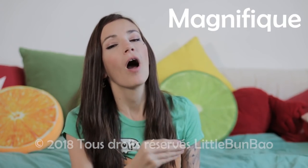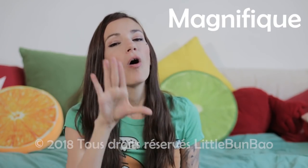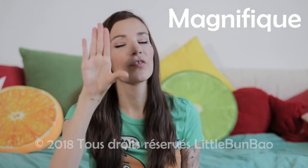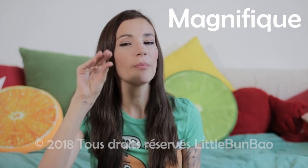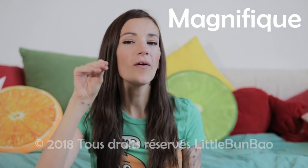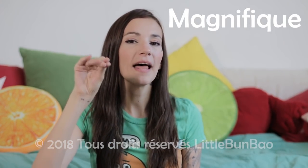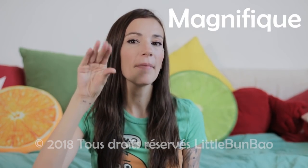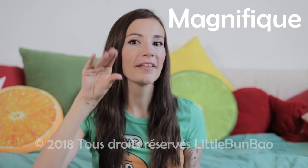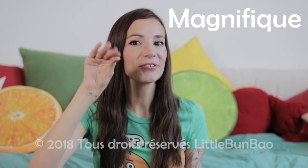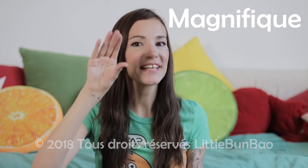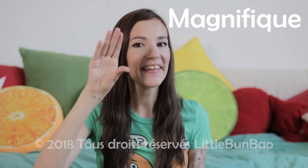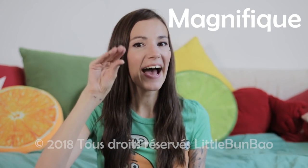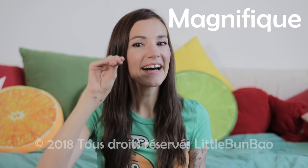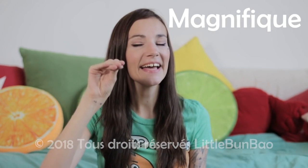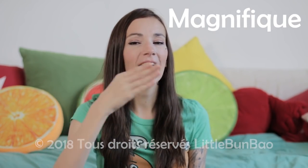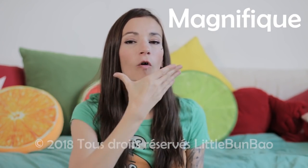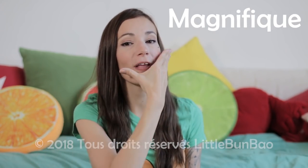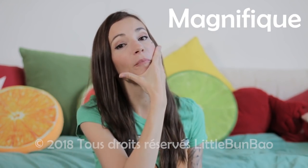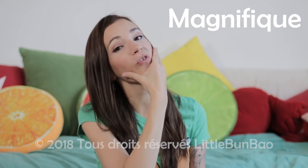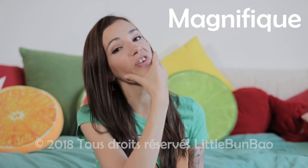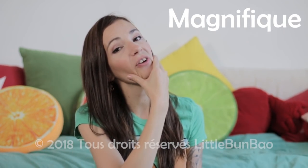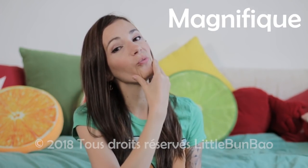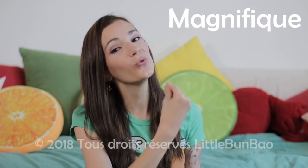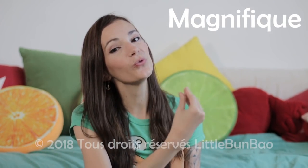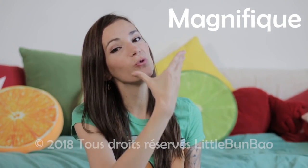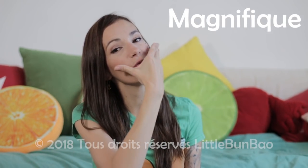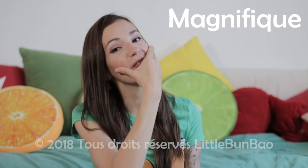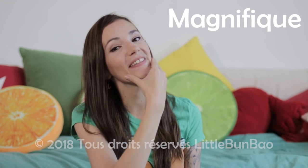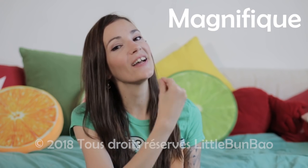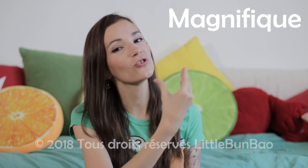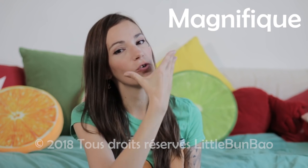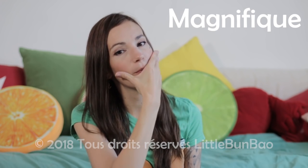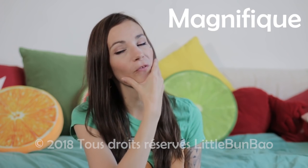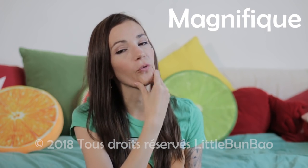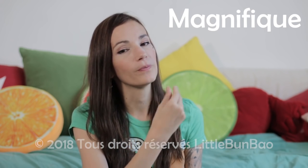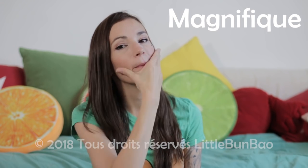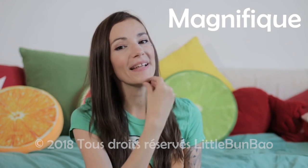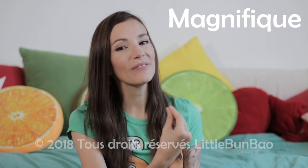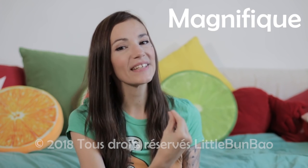On vient prendre la main de canard et on vient manger le bout du visage, le menton. Magnifique.